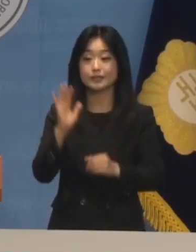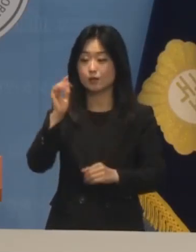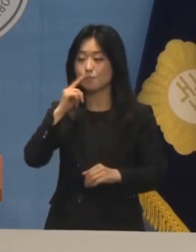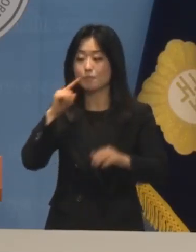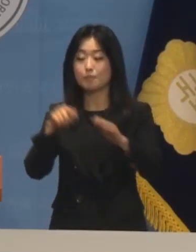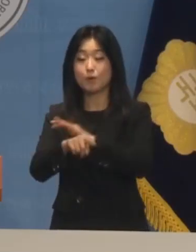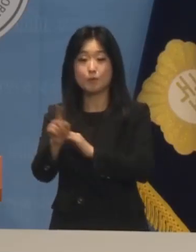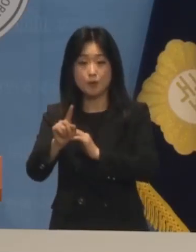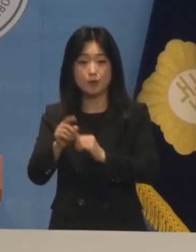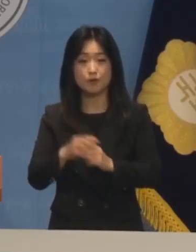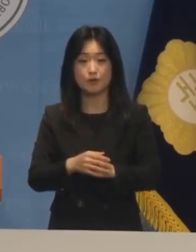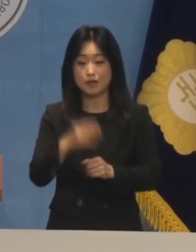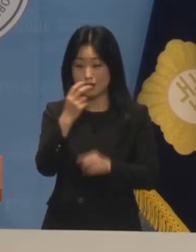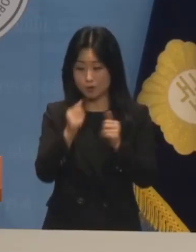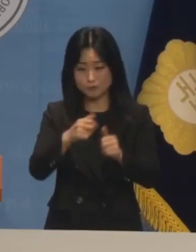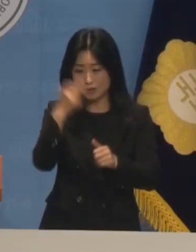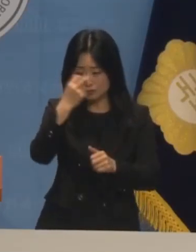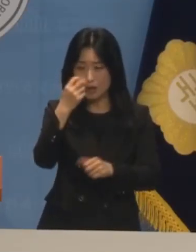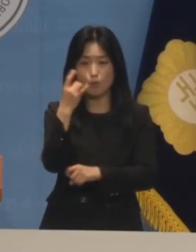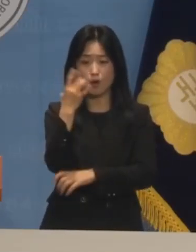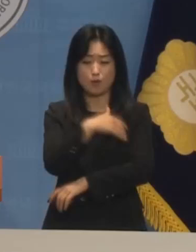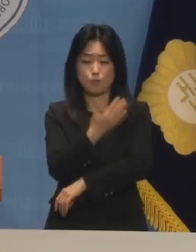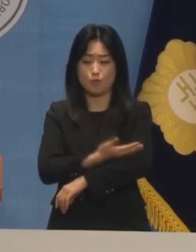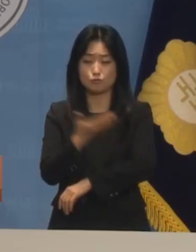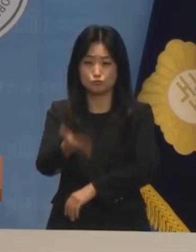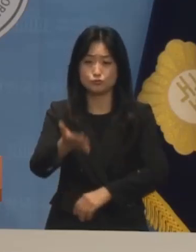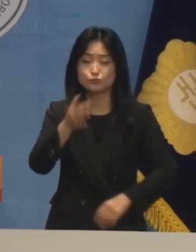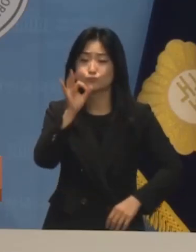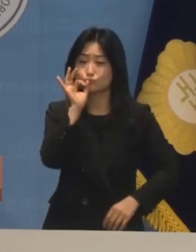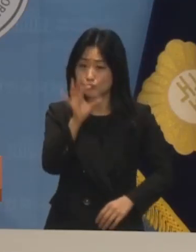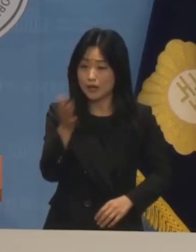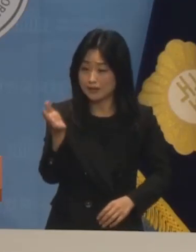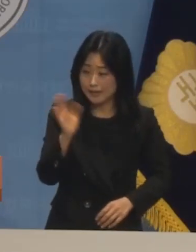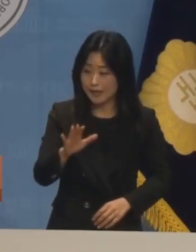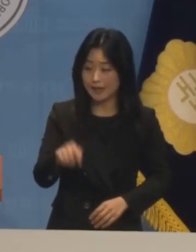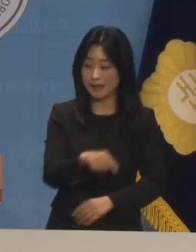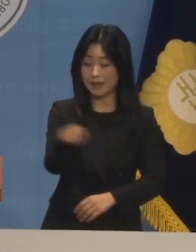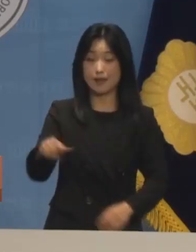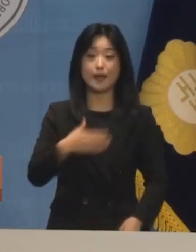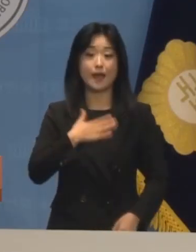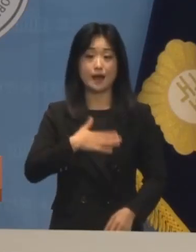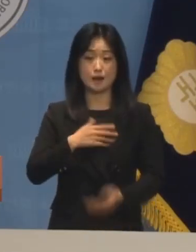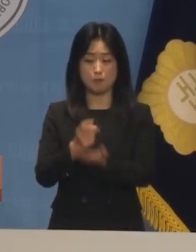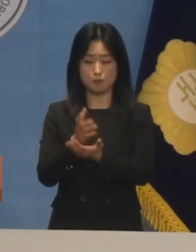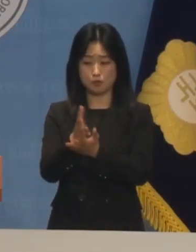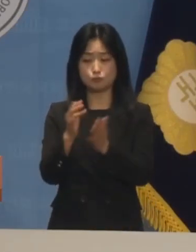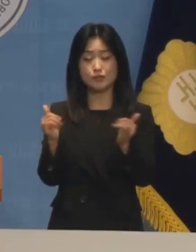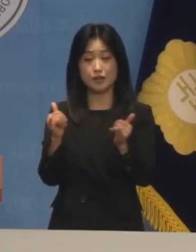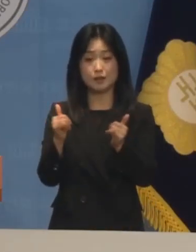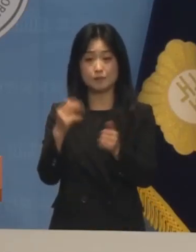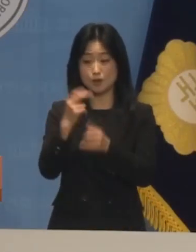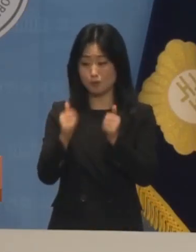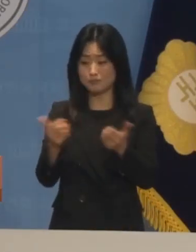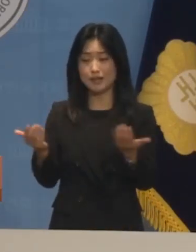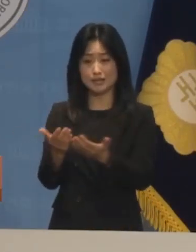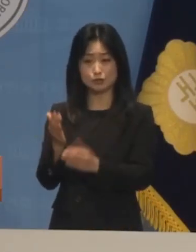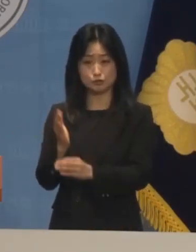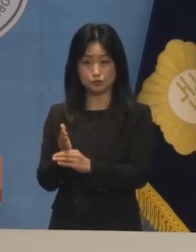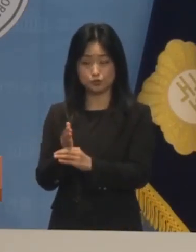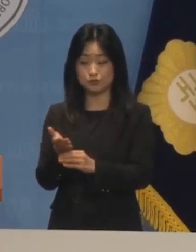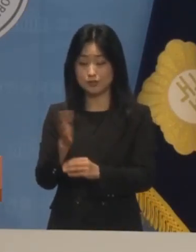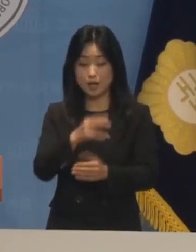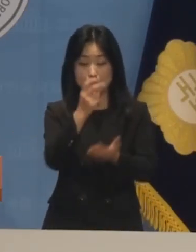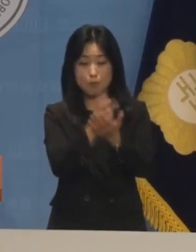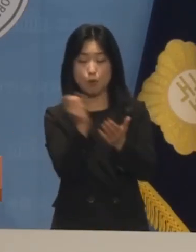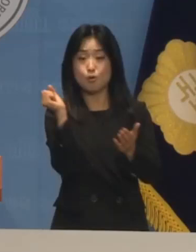직접 수사 개시 범위에 있지 않습니다. 그런데 피고발인들은 이러한 점을 잘 아는 법률 전문가인 검사의 자리에서 이러한 현행